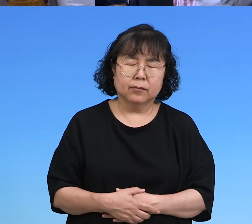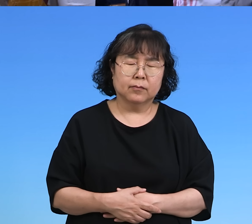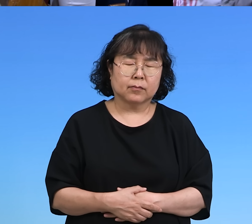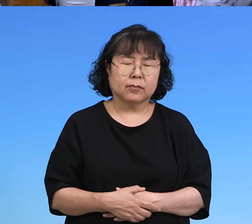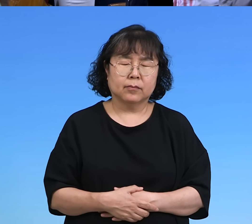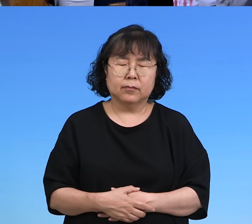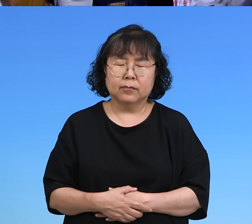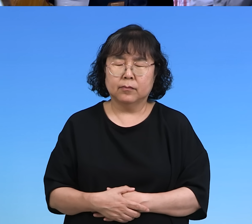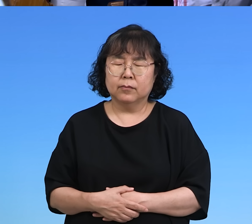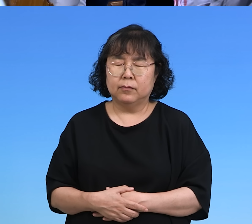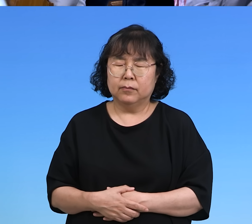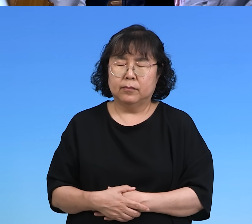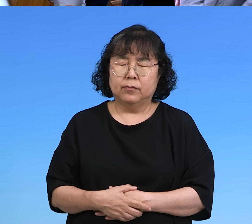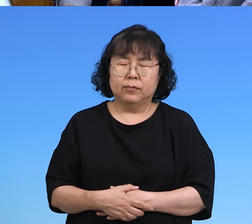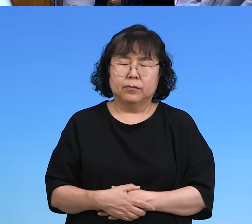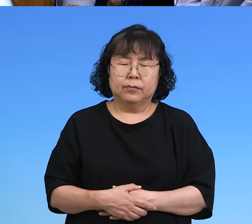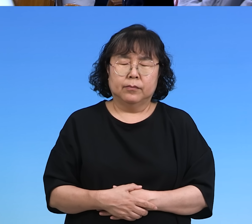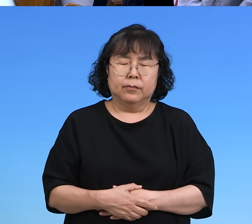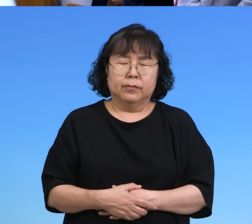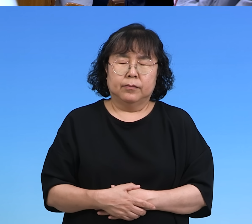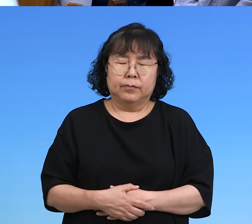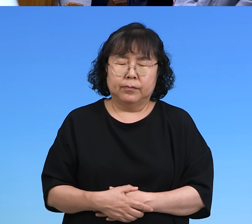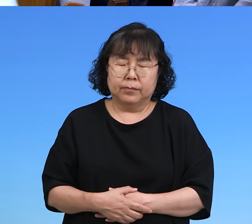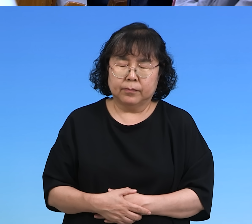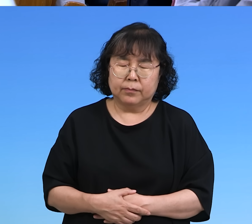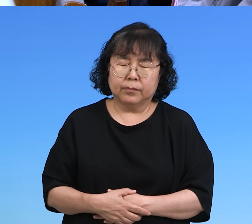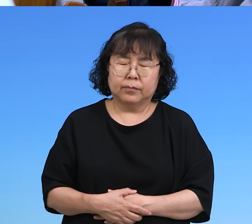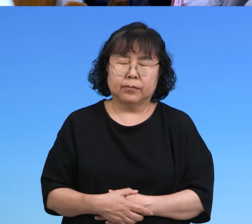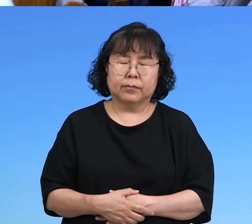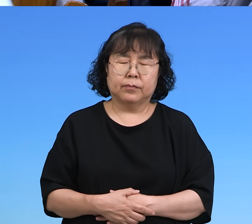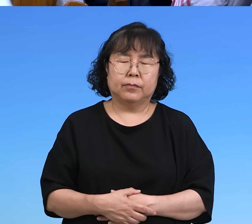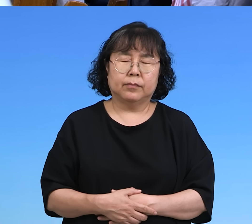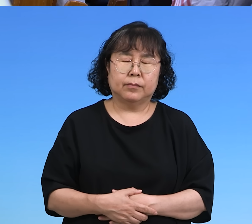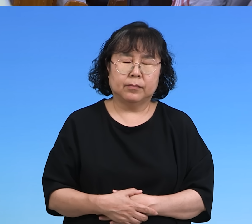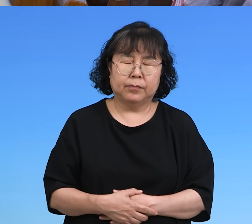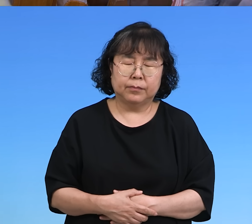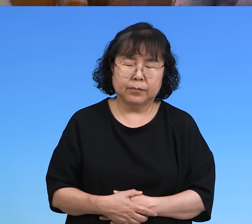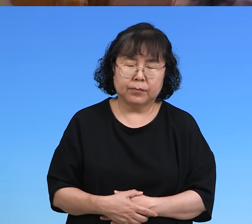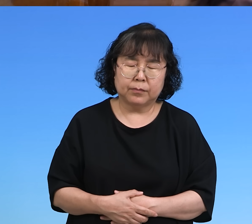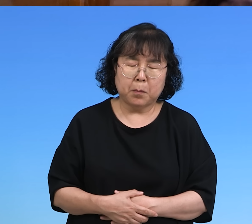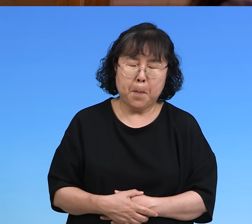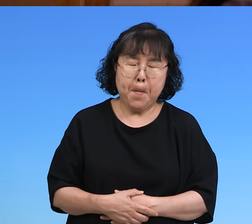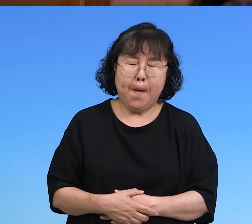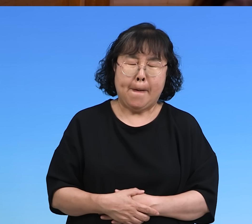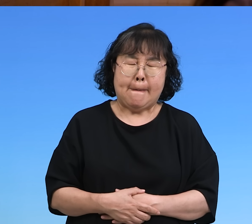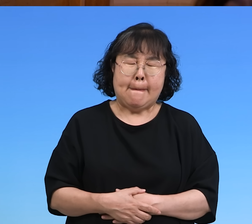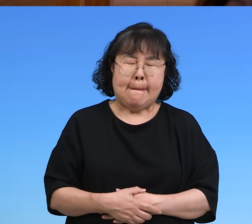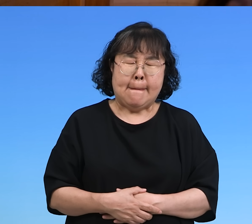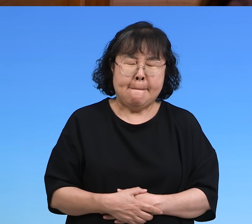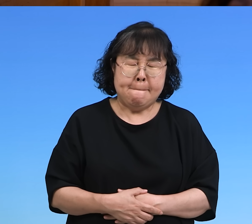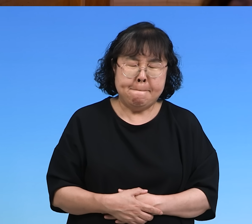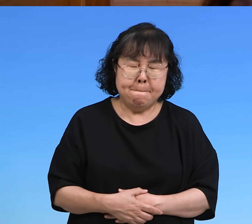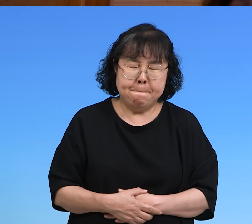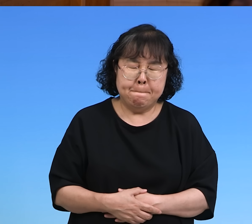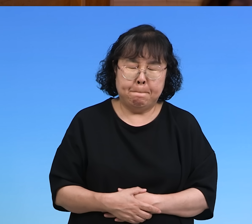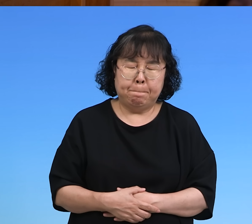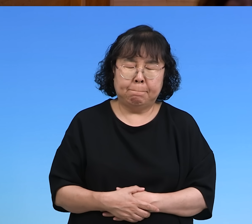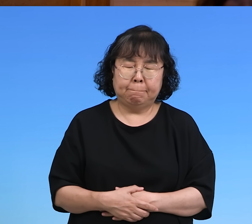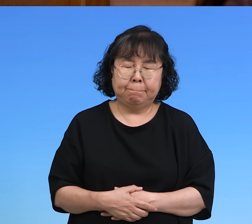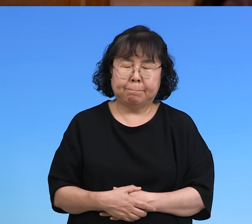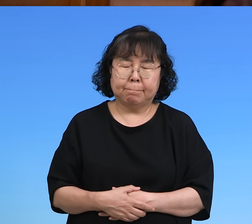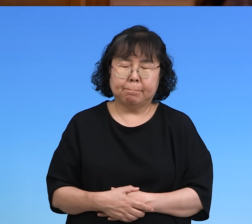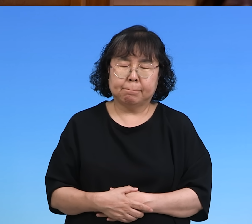아이상을 공격했다가 하나님 마음이 녹아 물같이 되는 아픔을, 마음이 녹아 물같이 되는